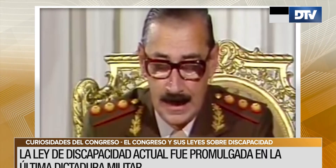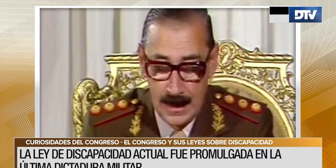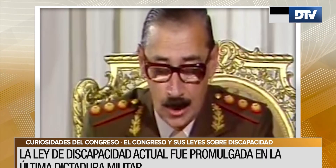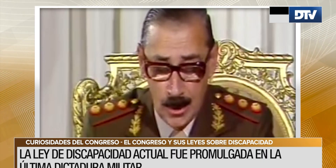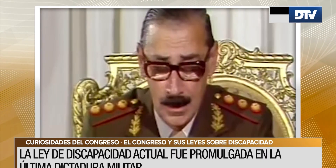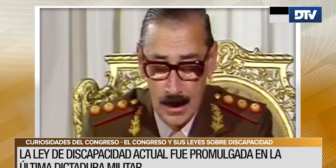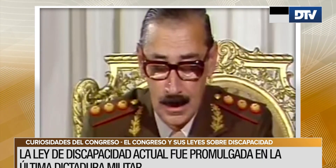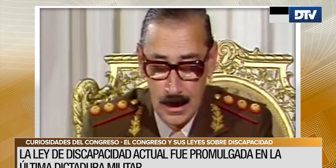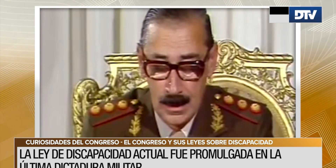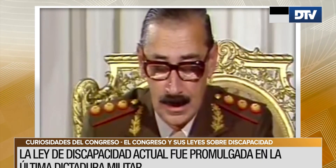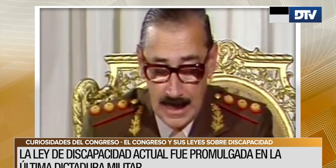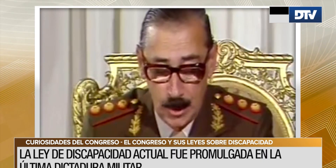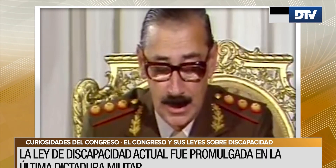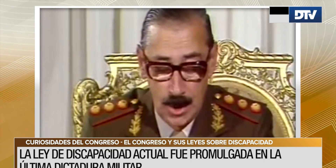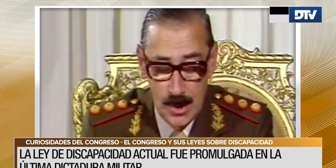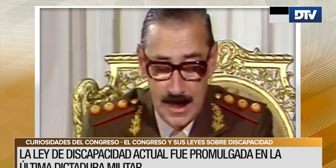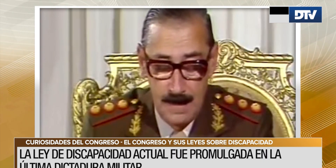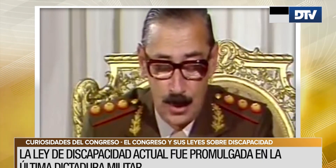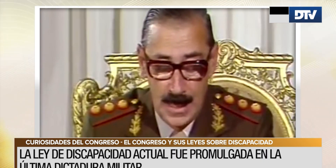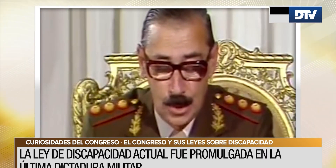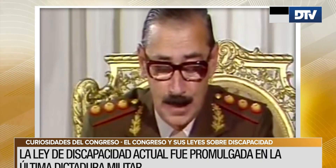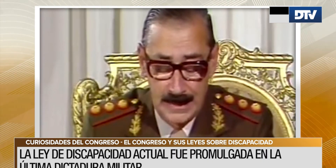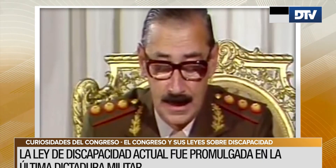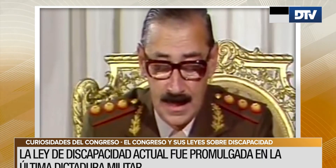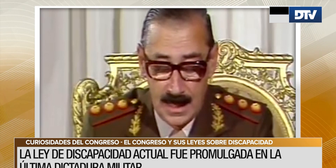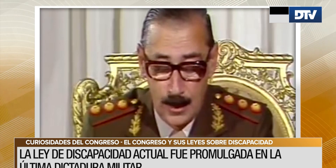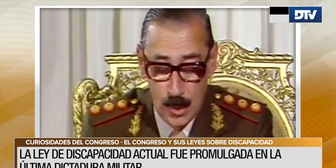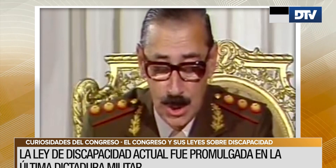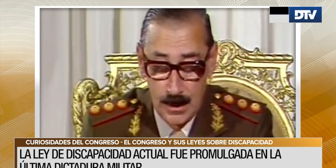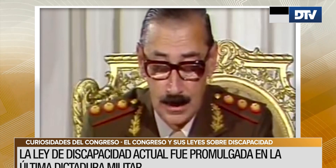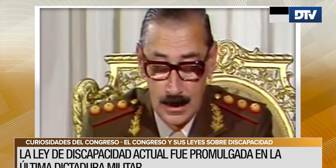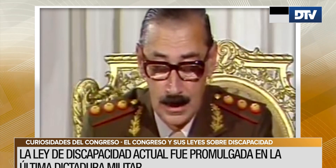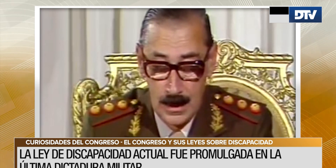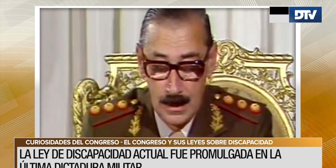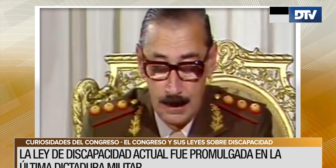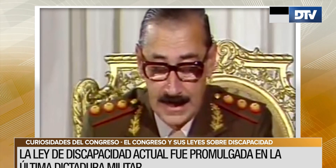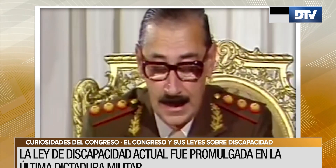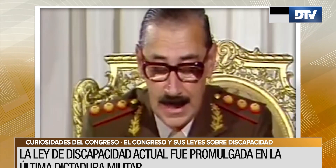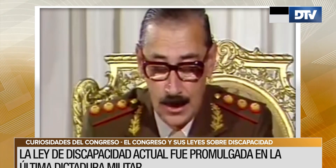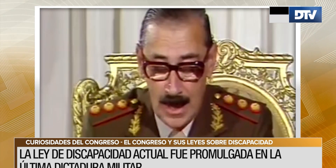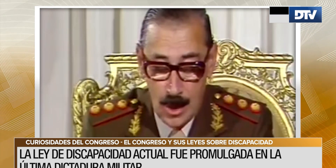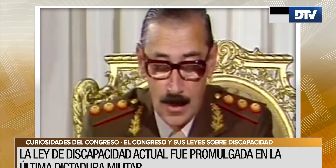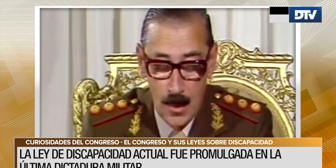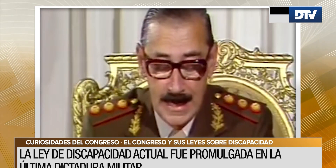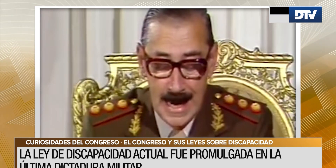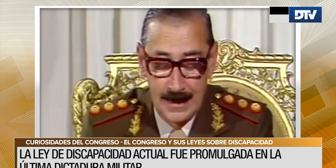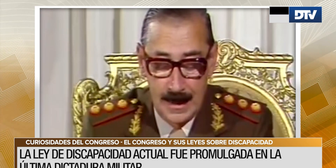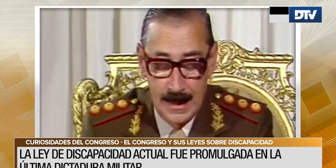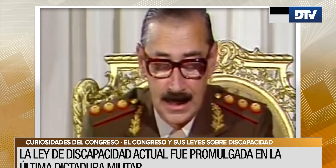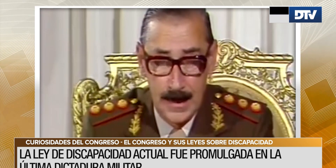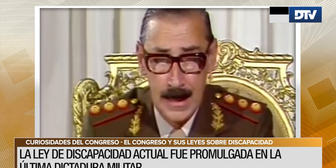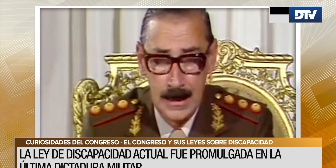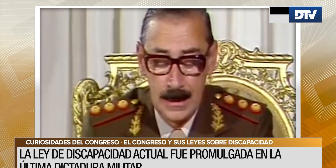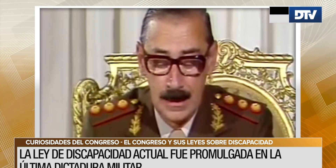1981 por Jorge Rafael Videla, y se trató de una ley cuyo objetivo fue otorgar a las personas con discapacidades